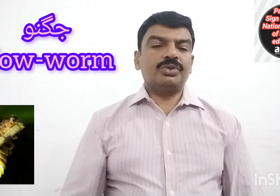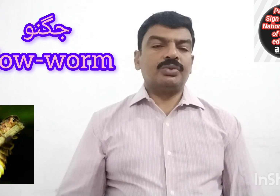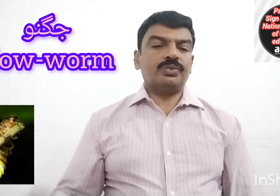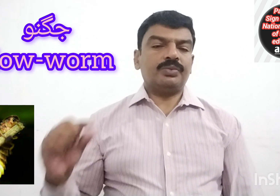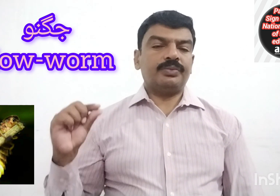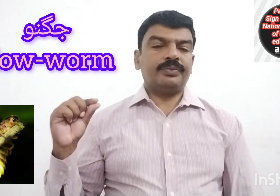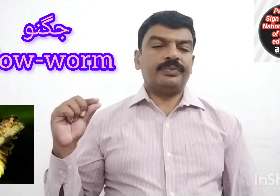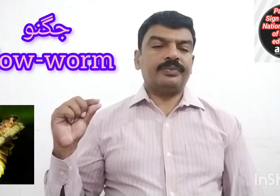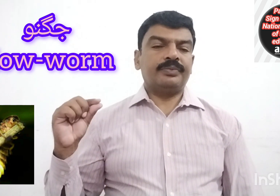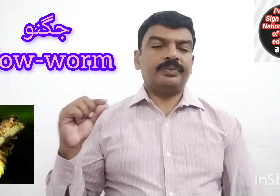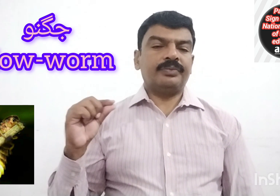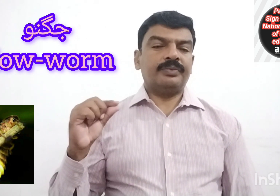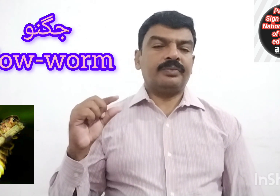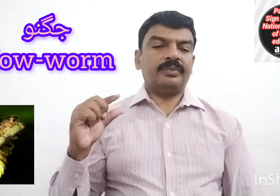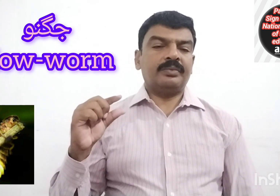जुगनू।